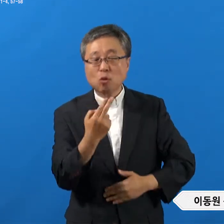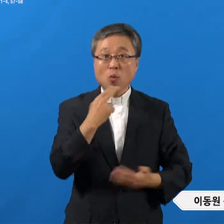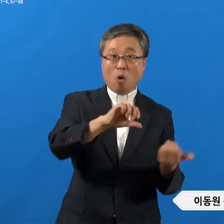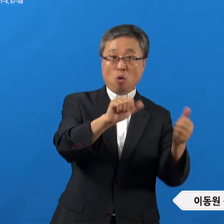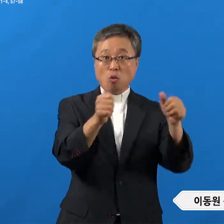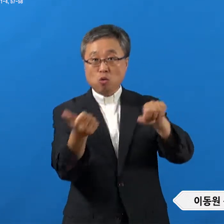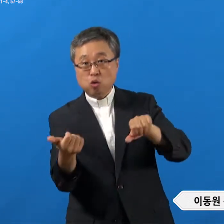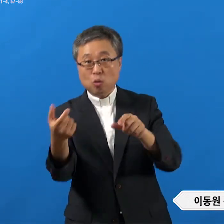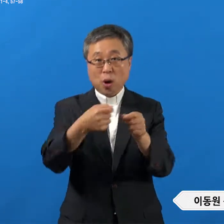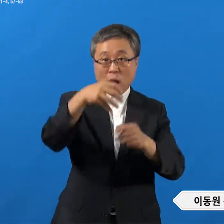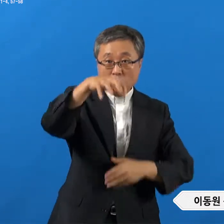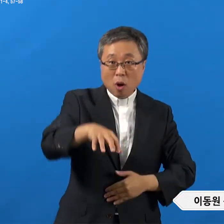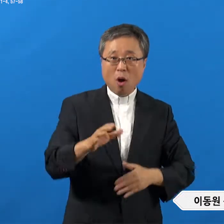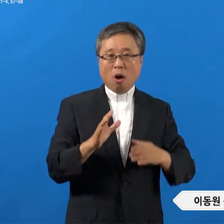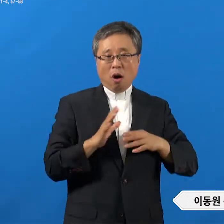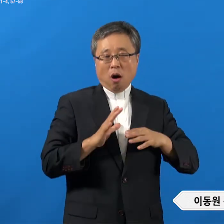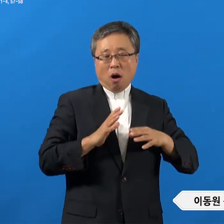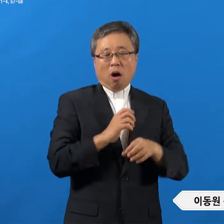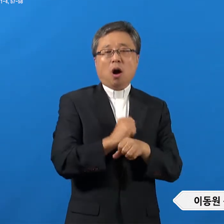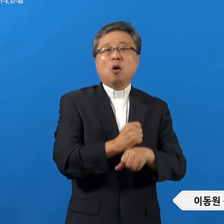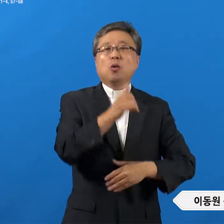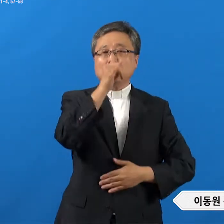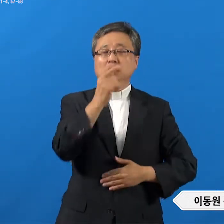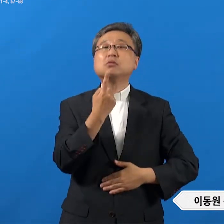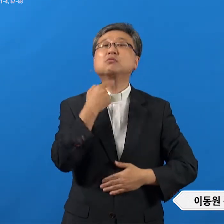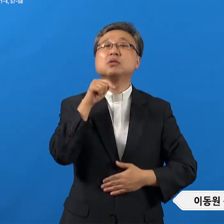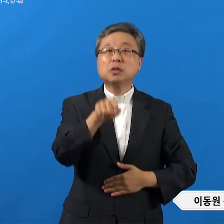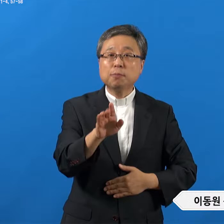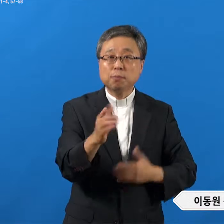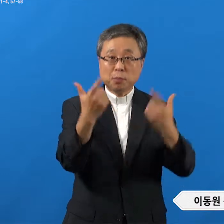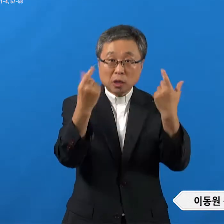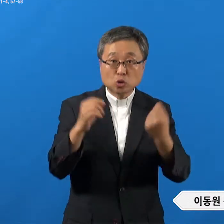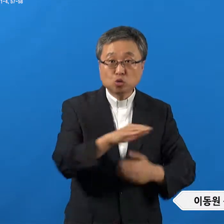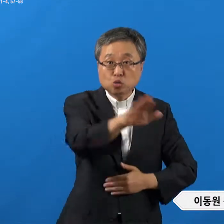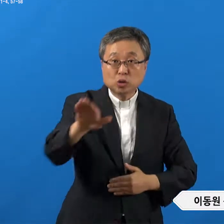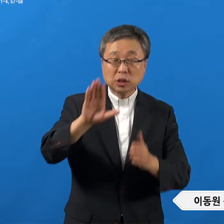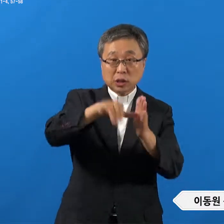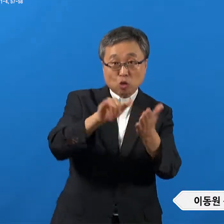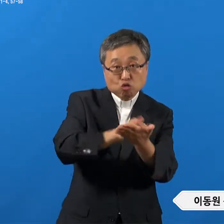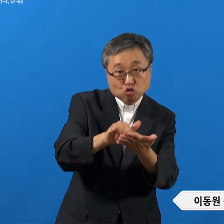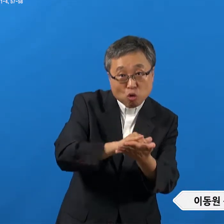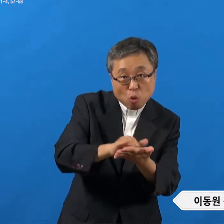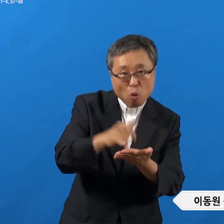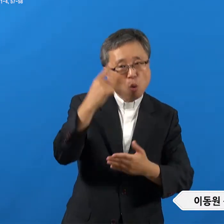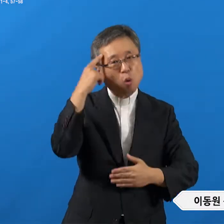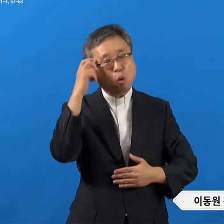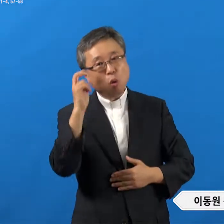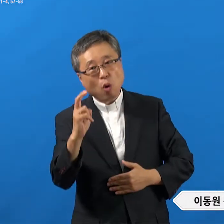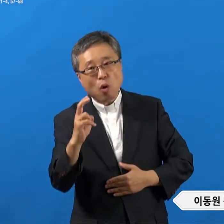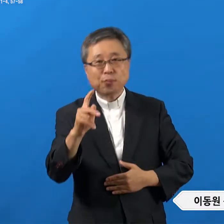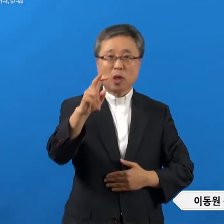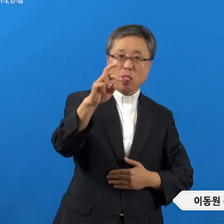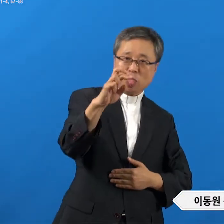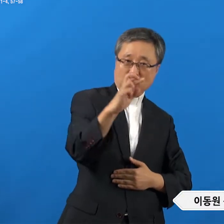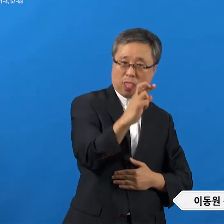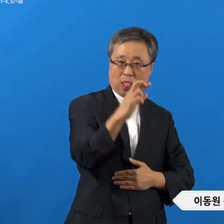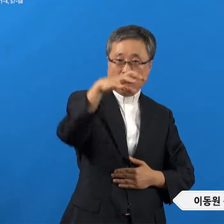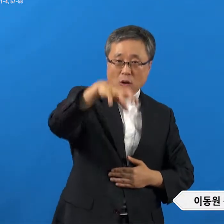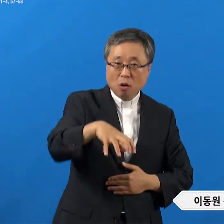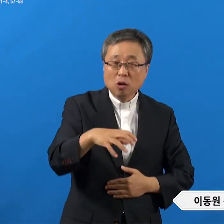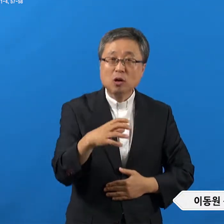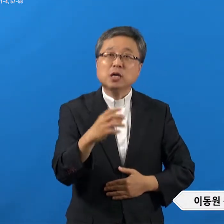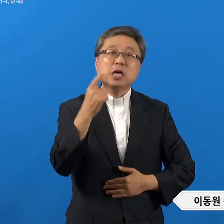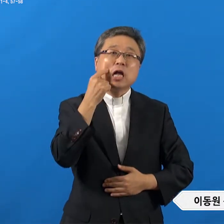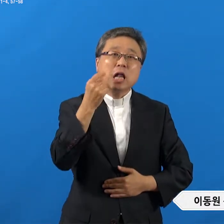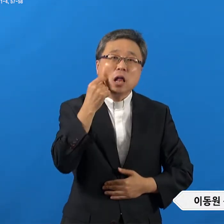죽음 앞에서 그들은 불안해하고 있었던 것입니다. 마치 우리 시대의 뉴욕이나 혹은 상해 혹은